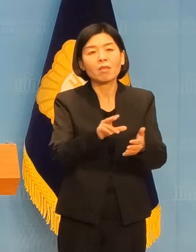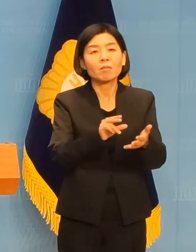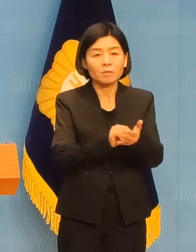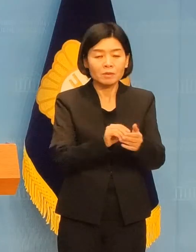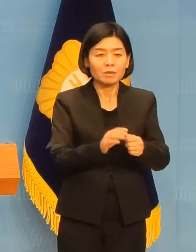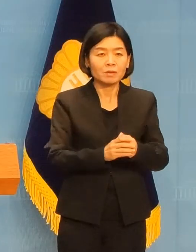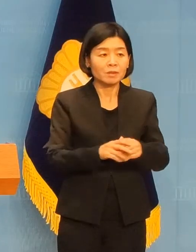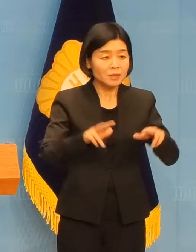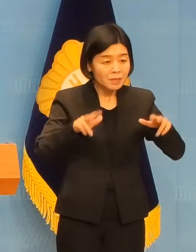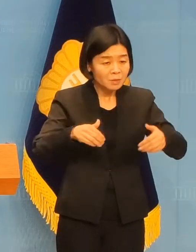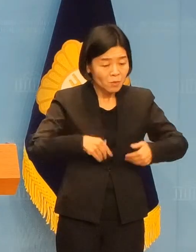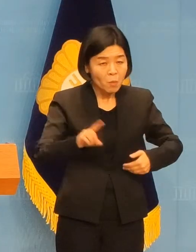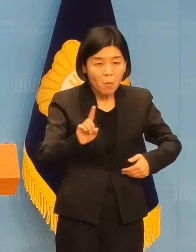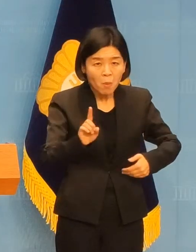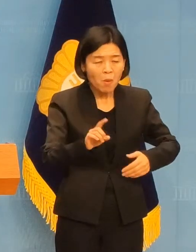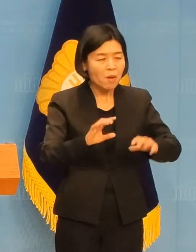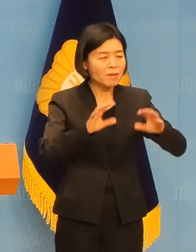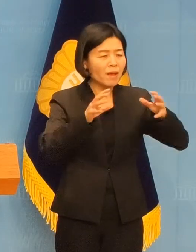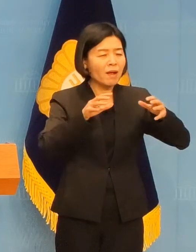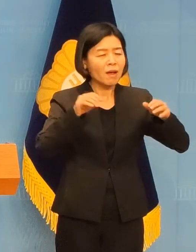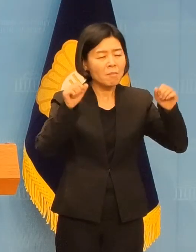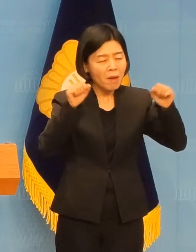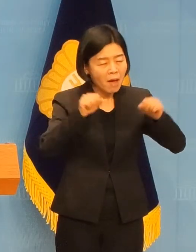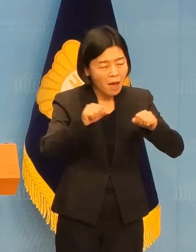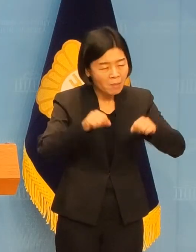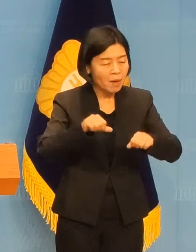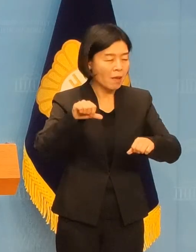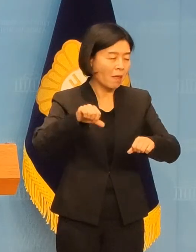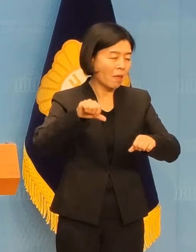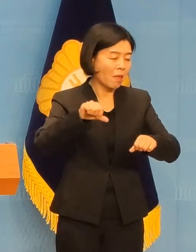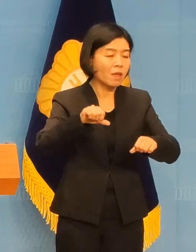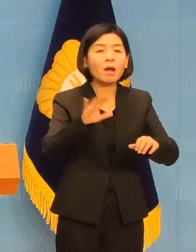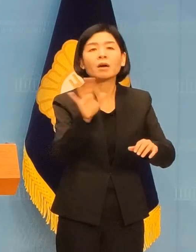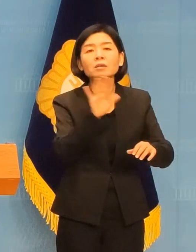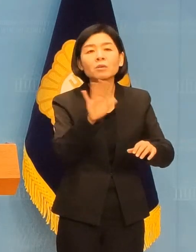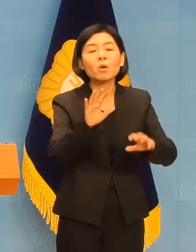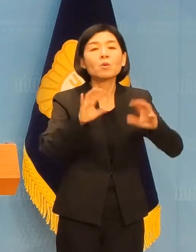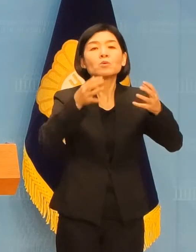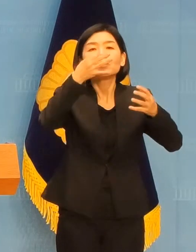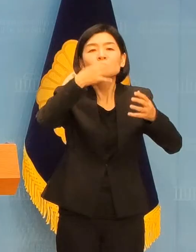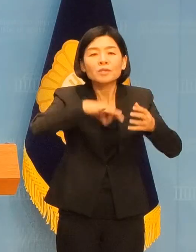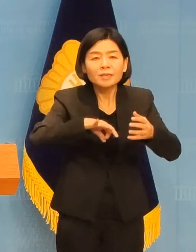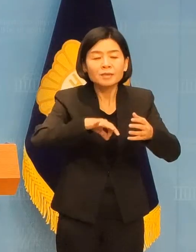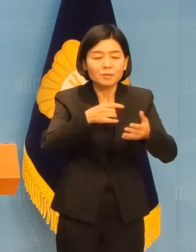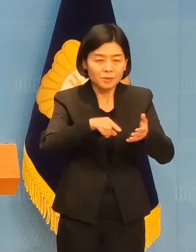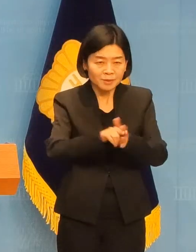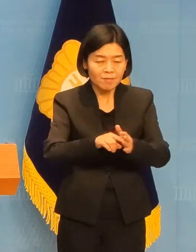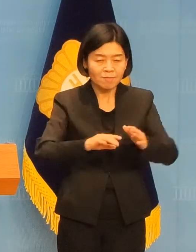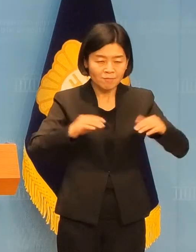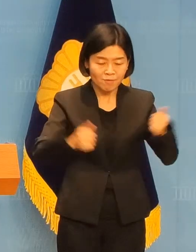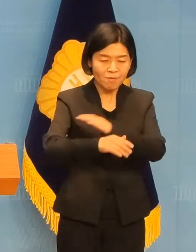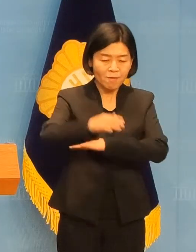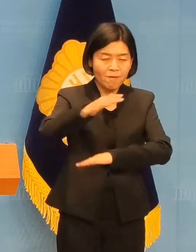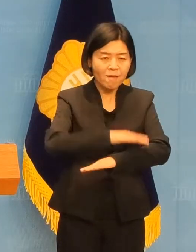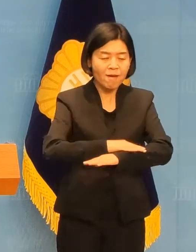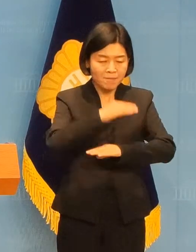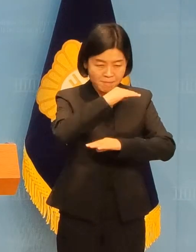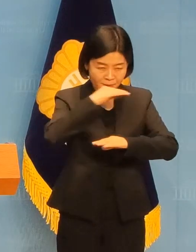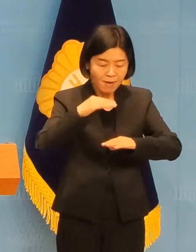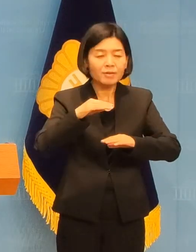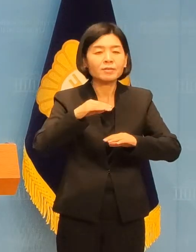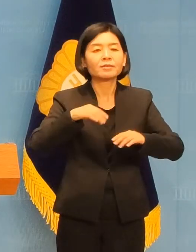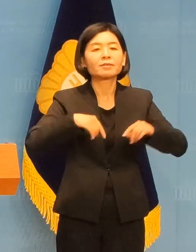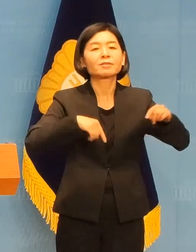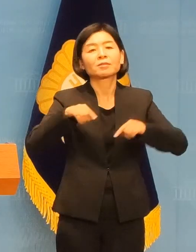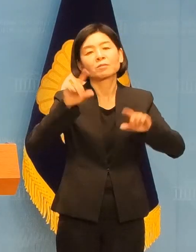나라 망하라는 식의 비아냥이 아니라 국익 앞에 여야가 함께 서는 성숙한